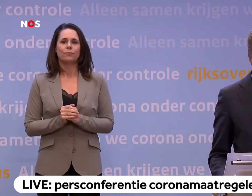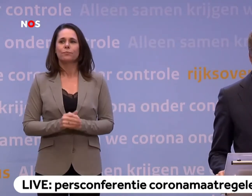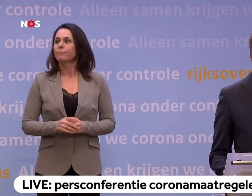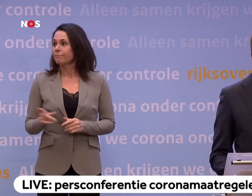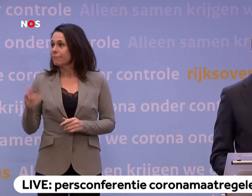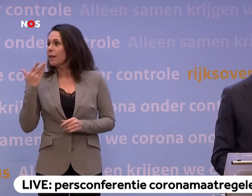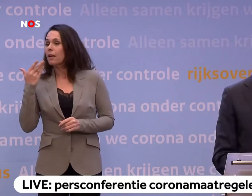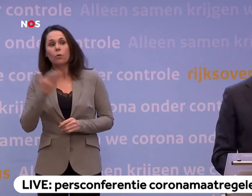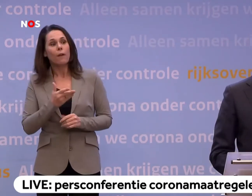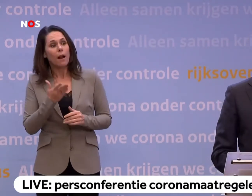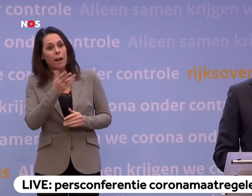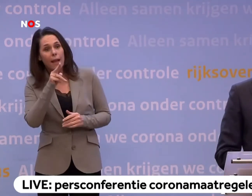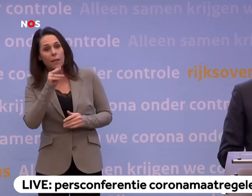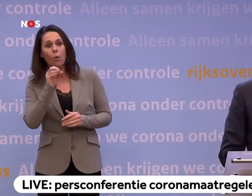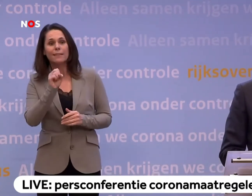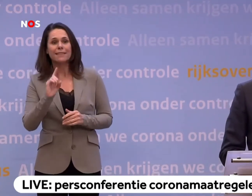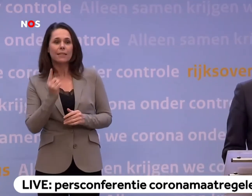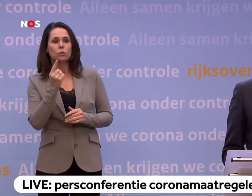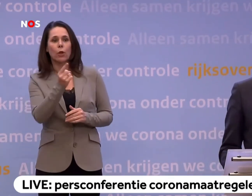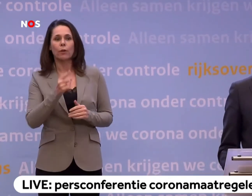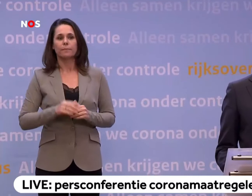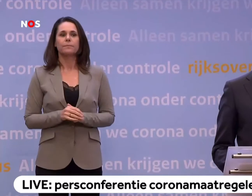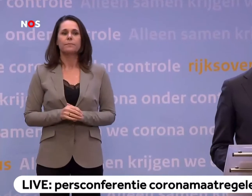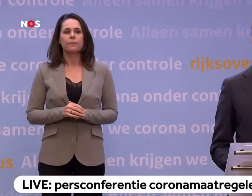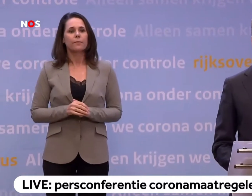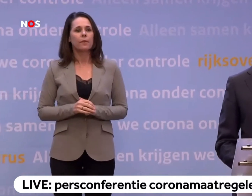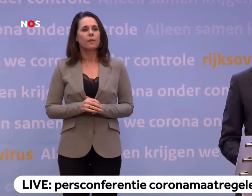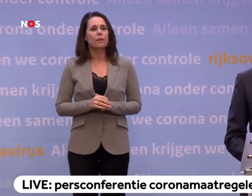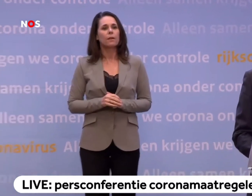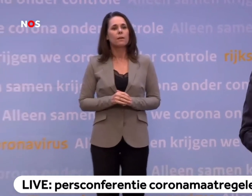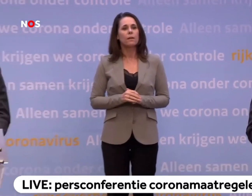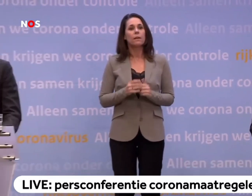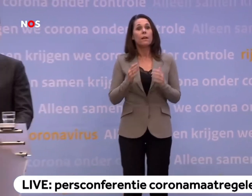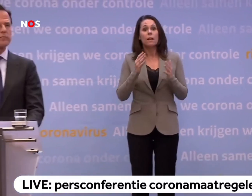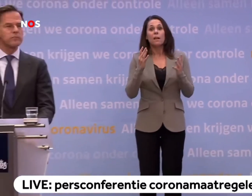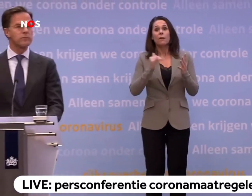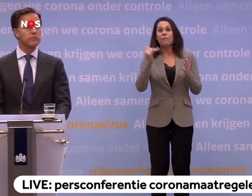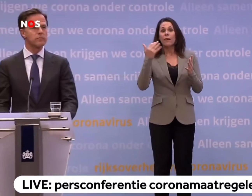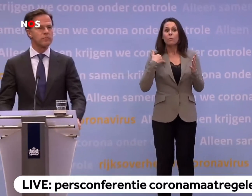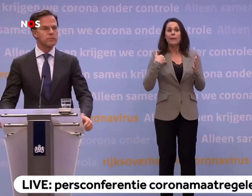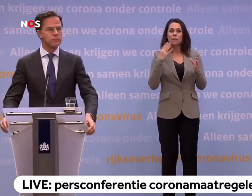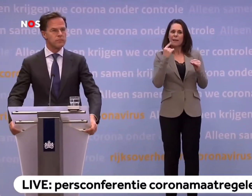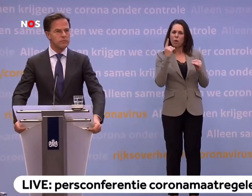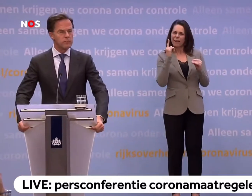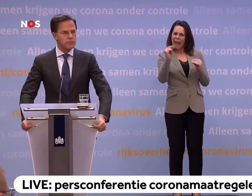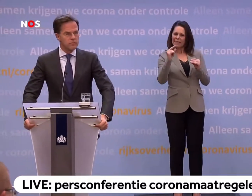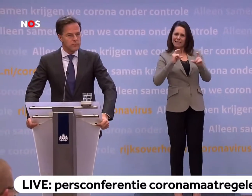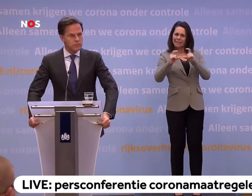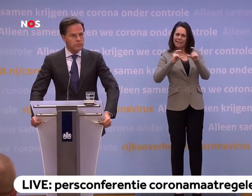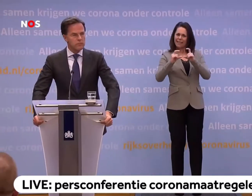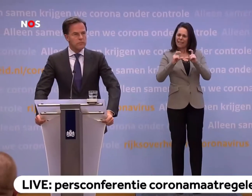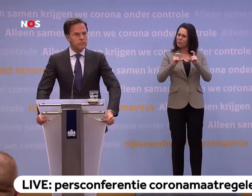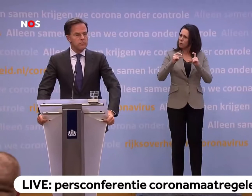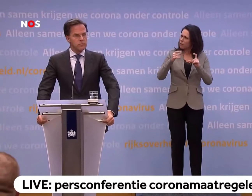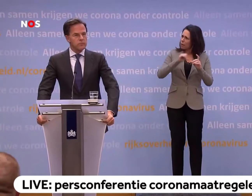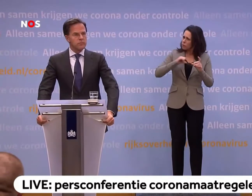Dank u wel. En nog eens als eerste. Meneer Rutte, veel mensen hebben het vandaag al over die exit strategie. Zegt u eigenlijk, het is veel te vroeg om het